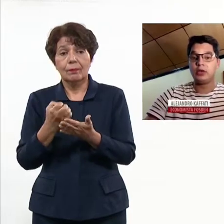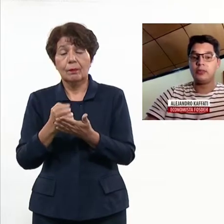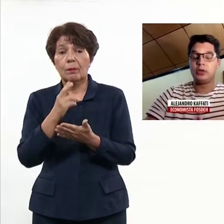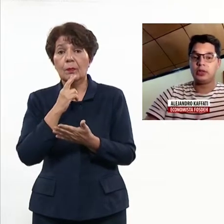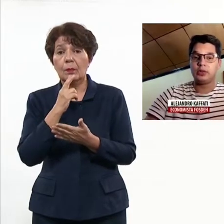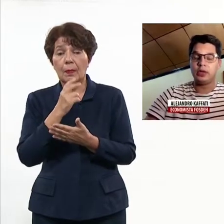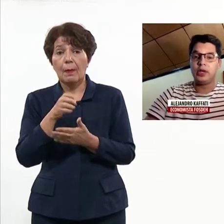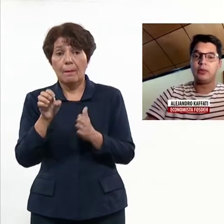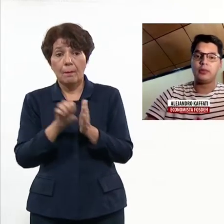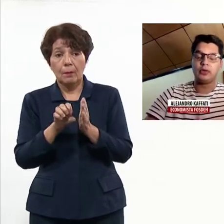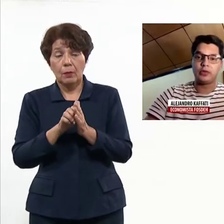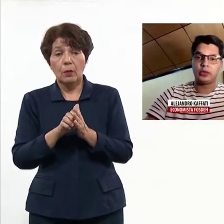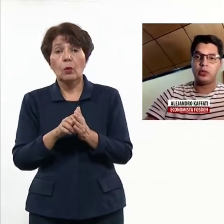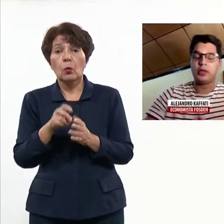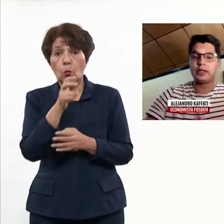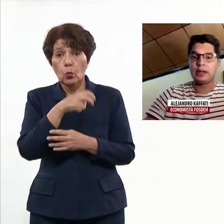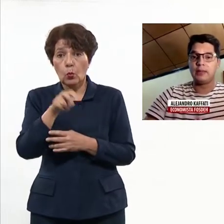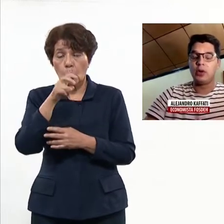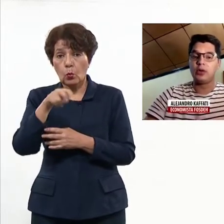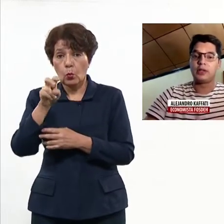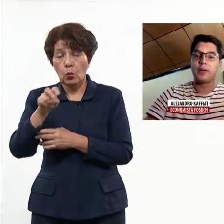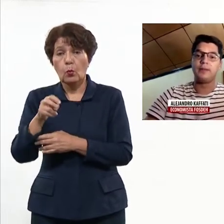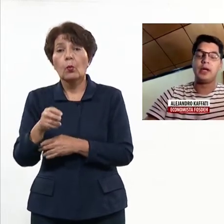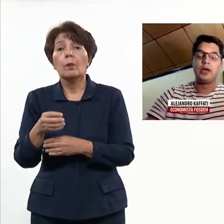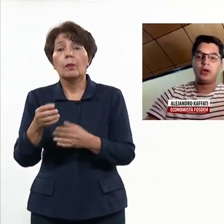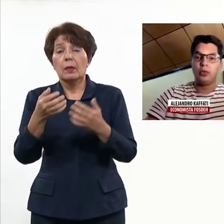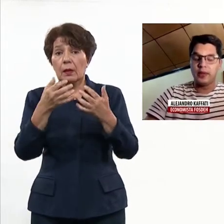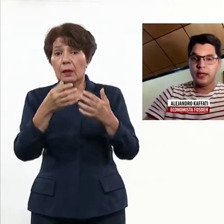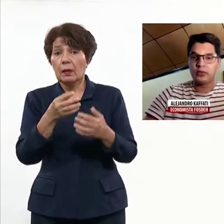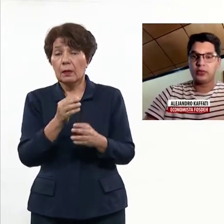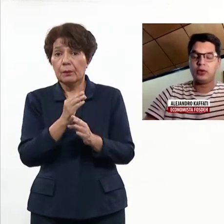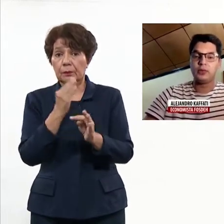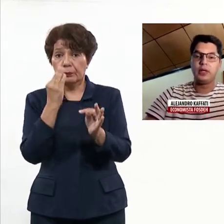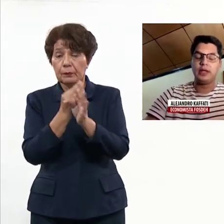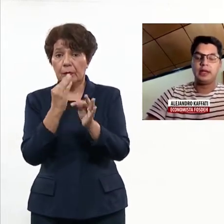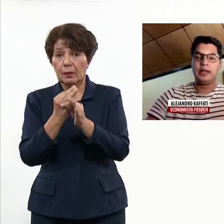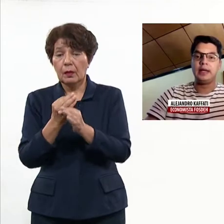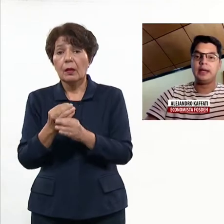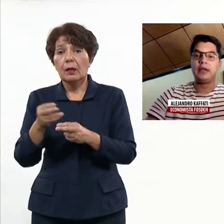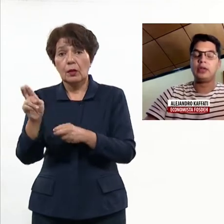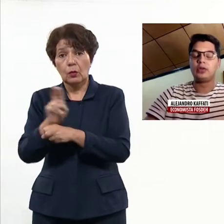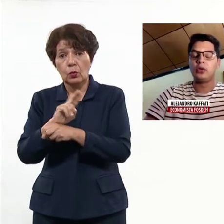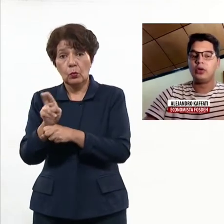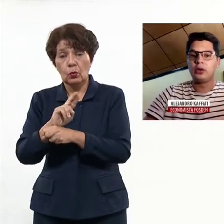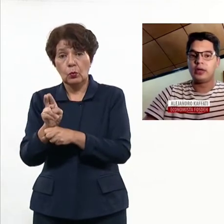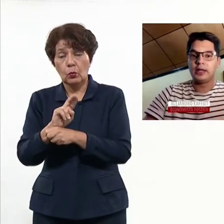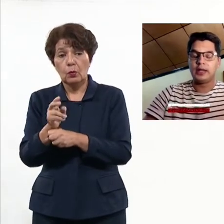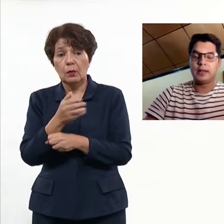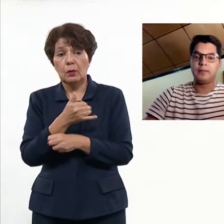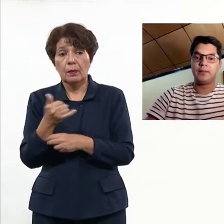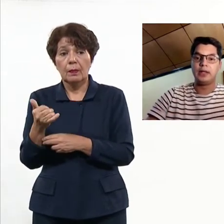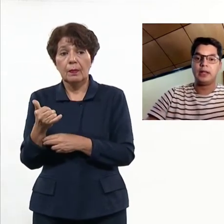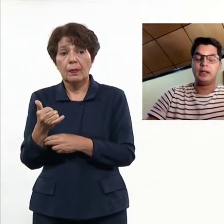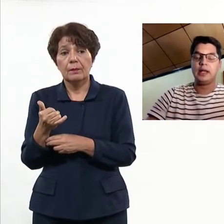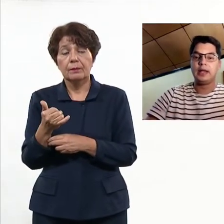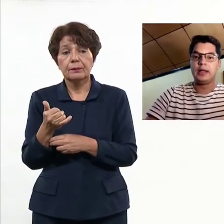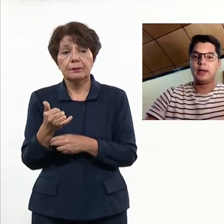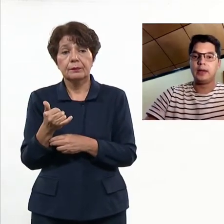económicos de turismo manufactura transporte comercio y el sector